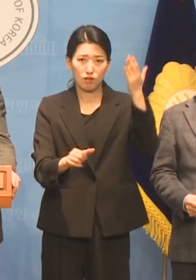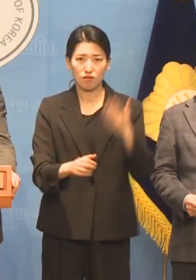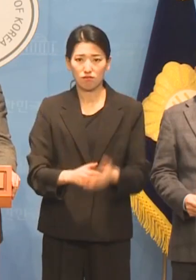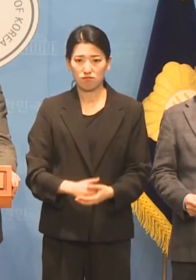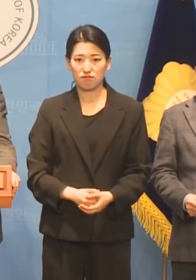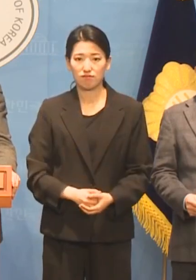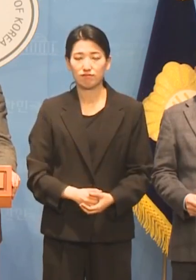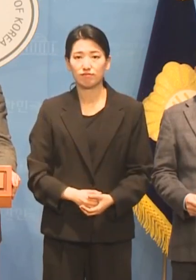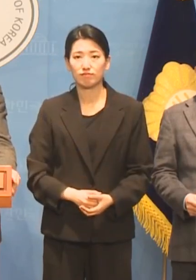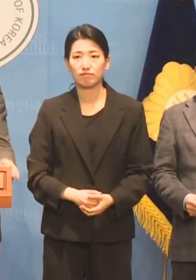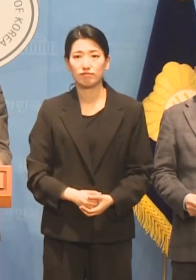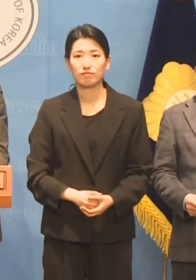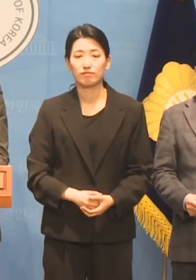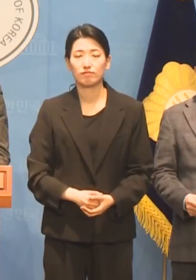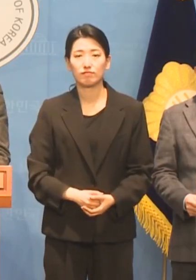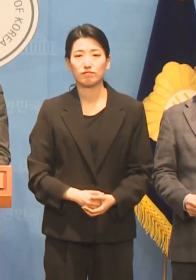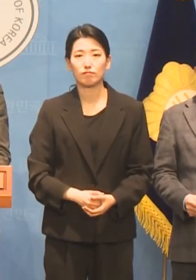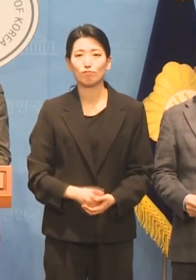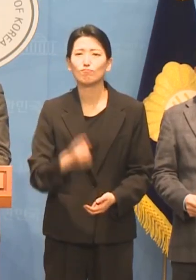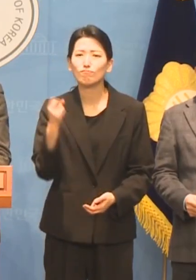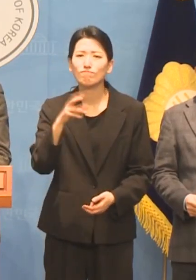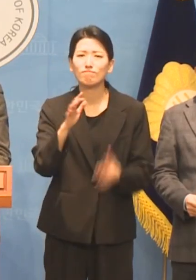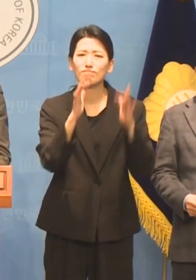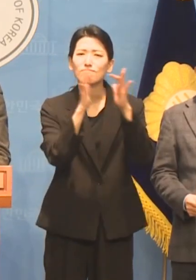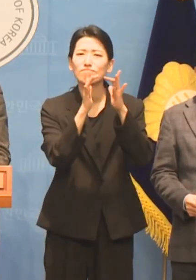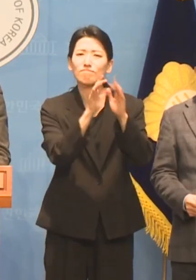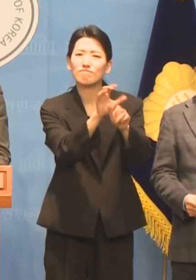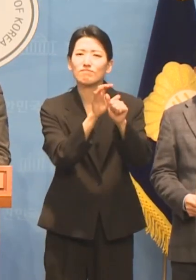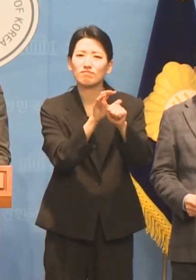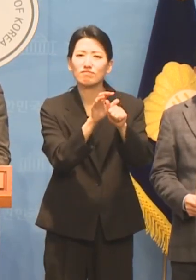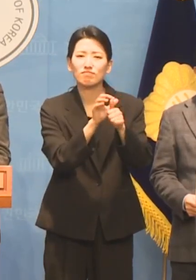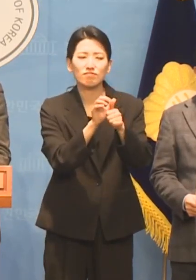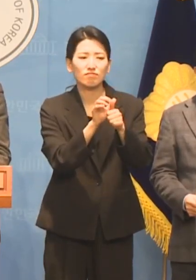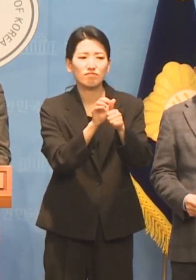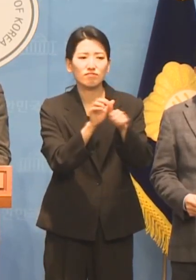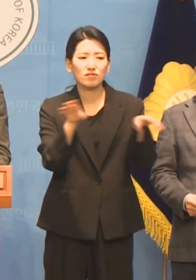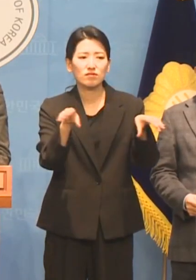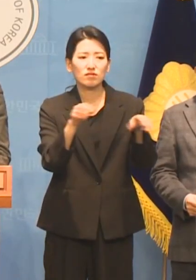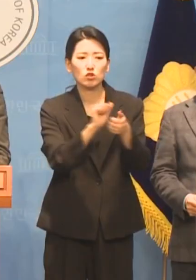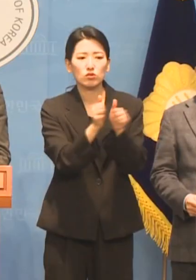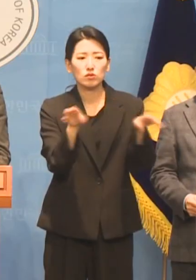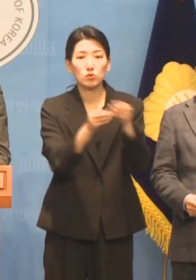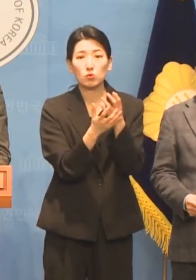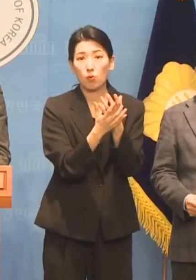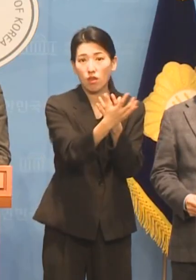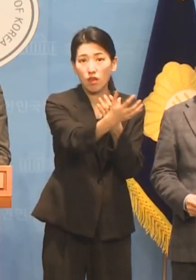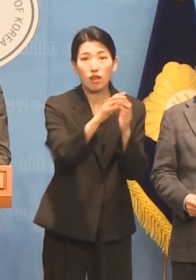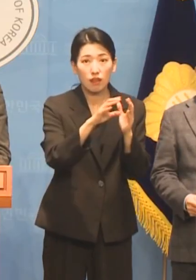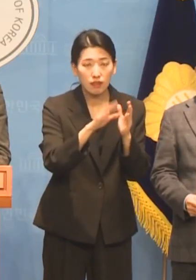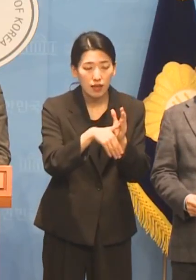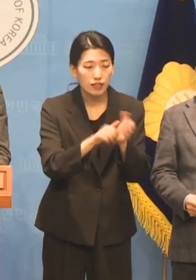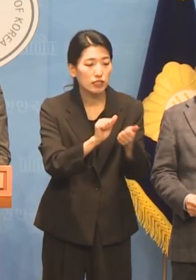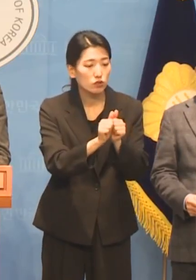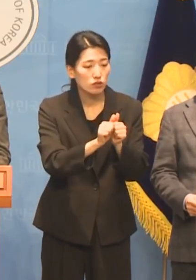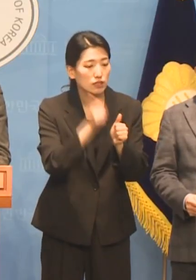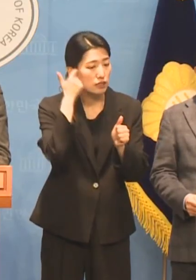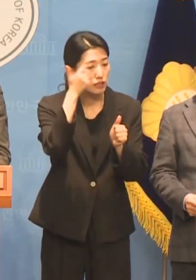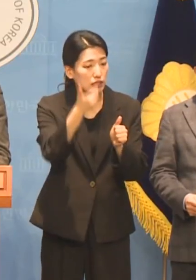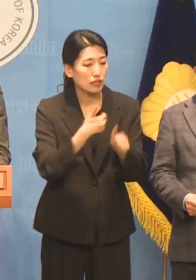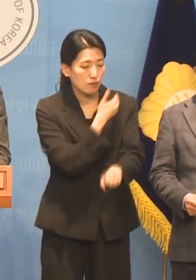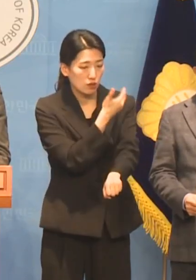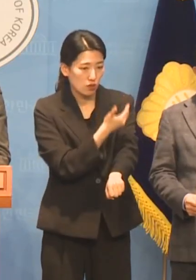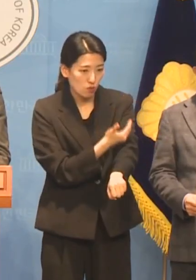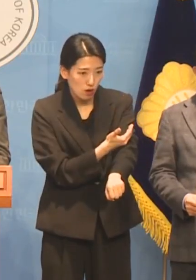있습니다. 그러나 이렇게 완전히 전자주주총회만 할 경우에 있어서는 주주들의 질문권, 제한권들이